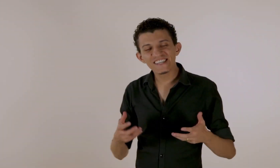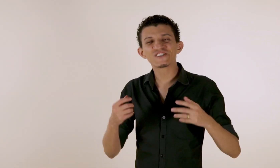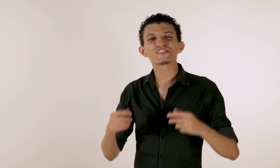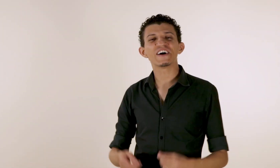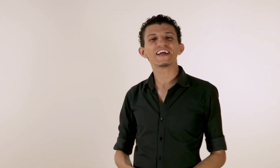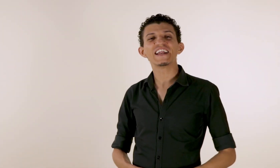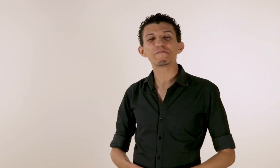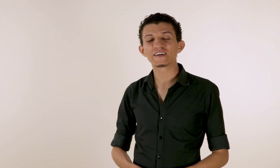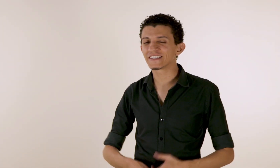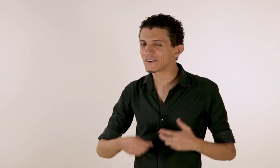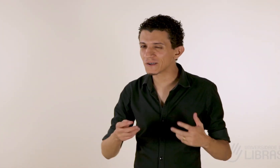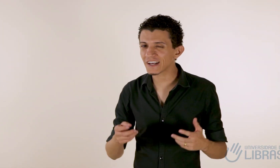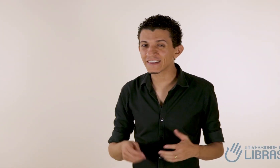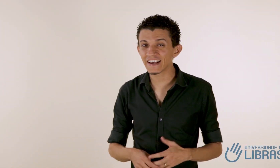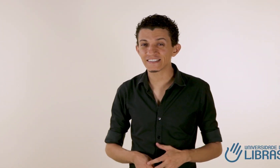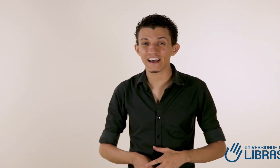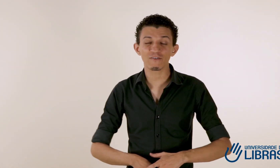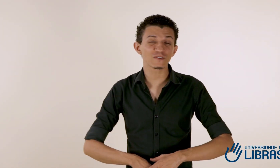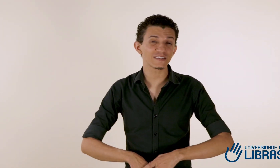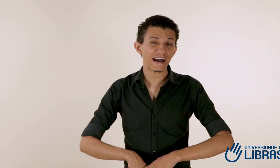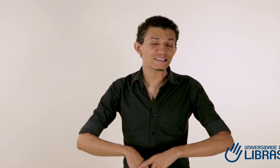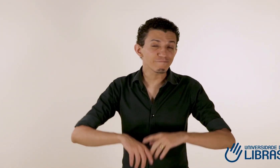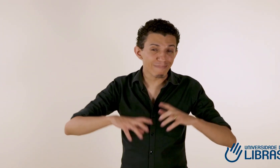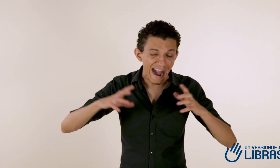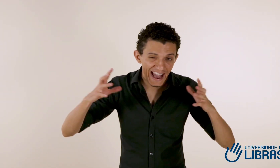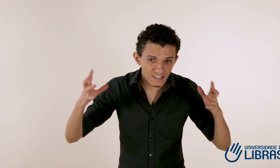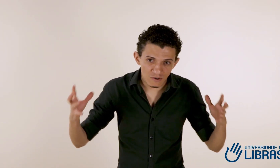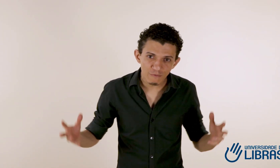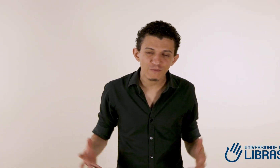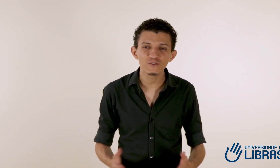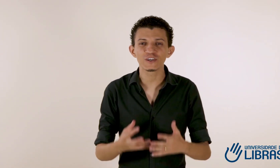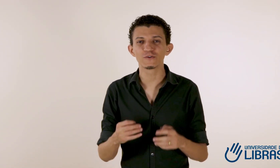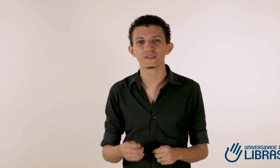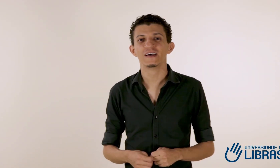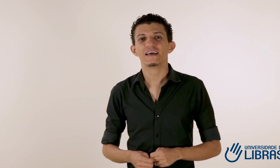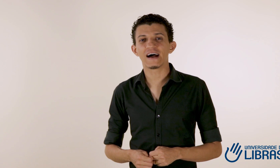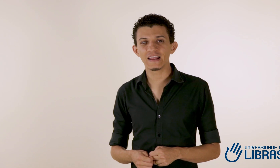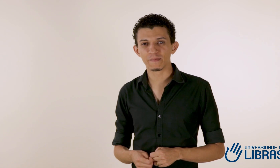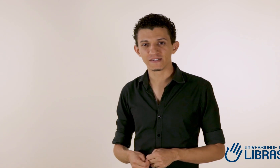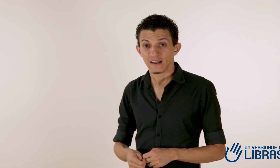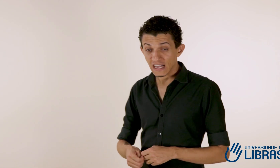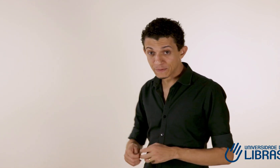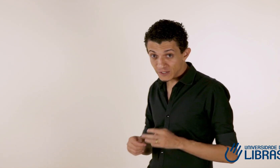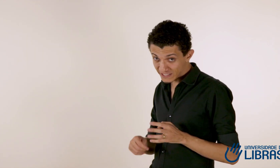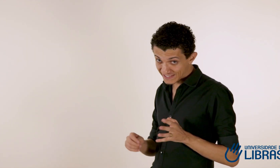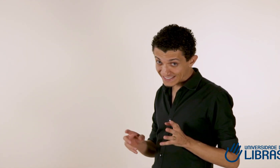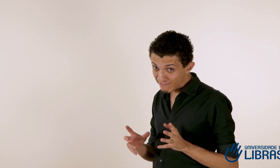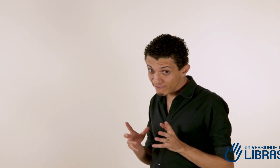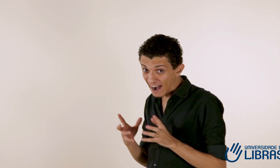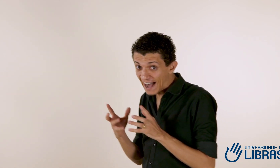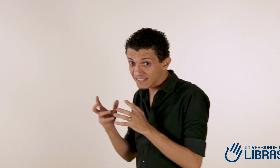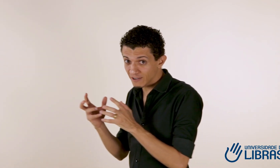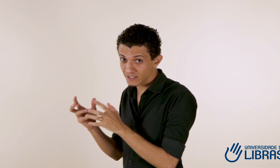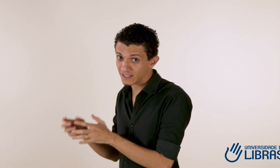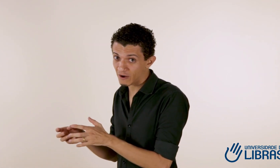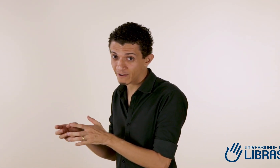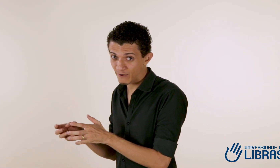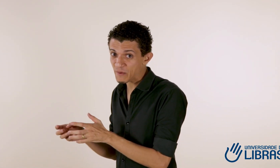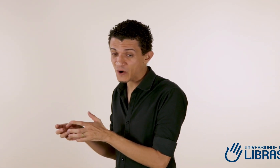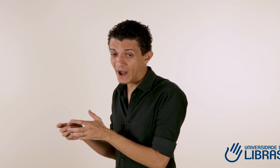Existe o sinal da Libras, que com certeza é um dos sinais mais confundidos na Libras. As pessoas às vezes até fazem o sinal da forma